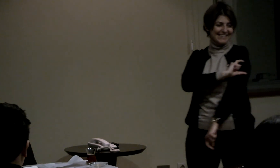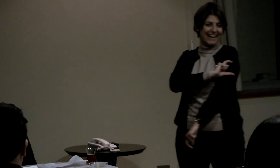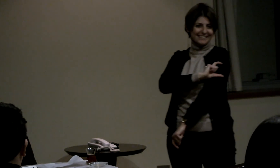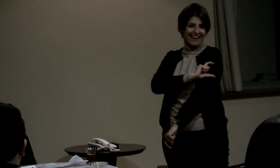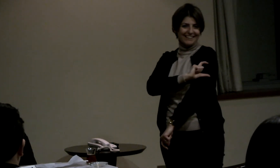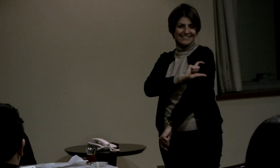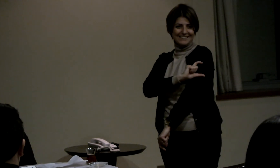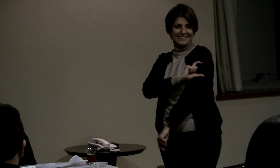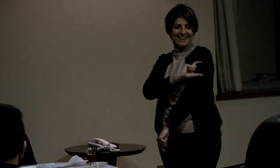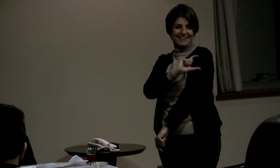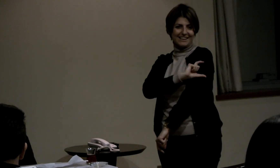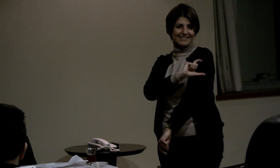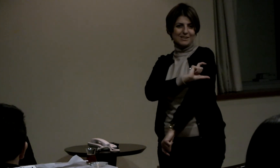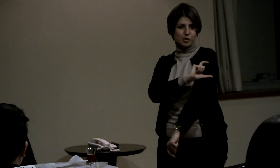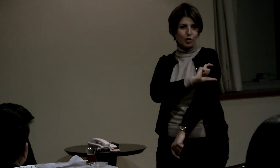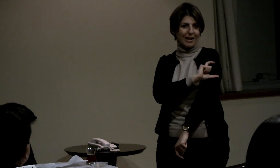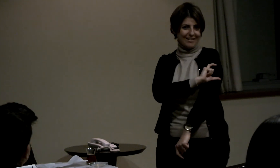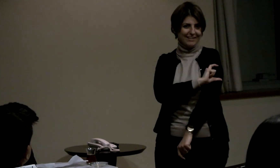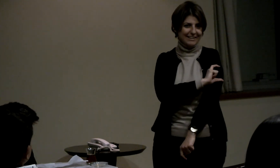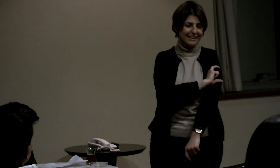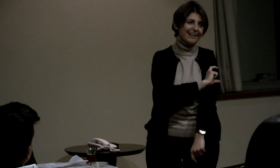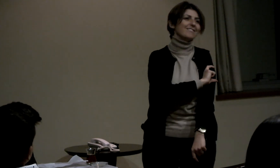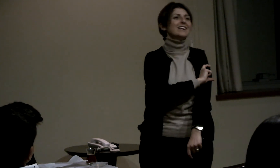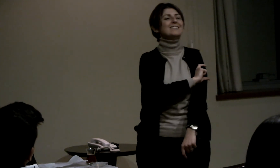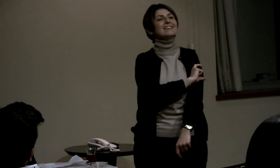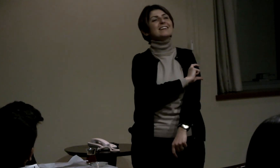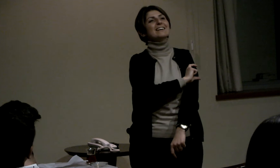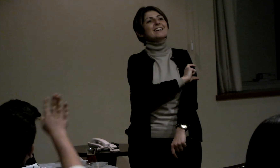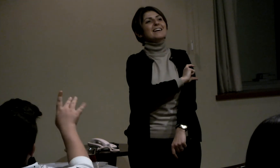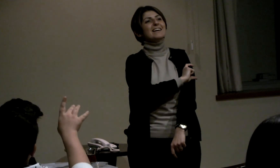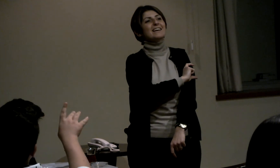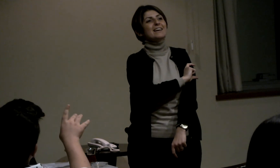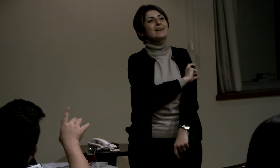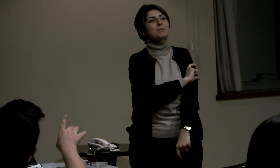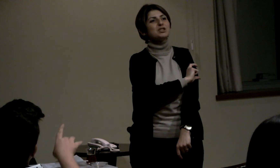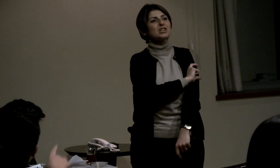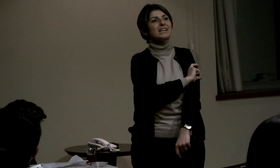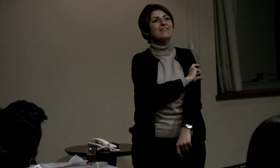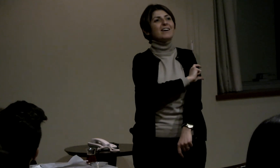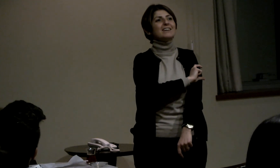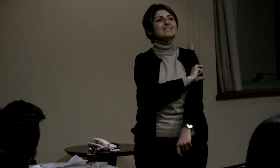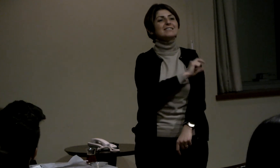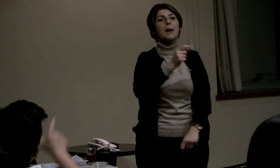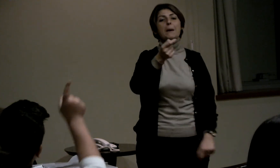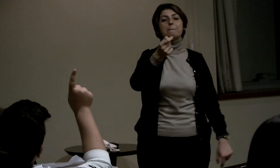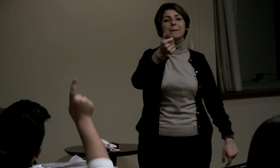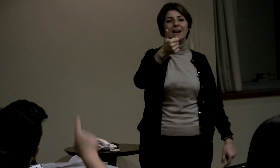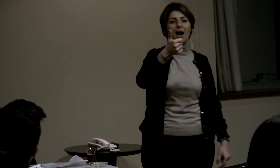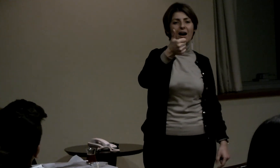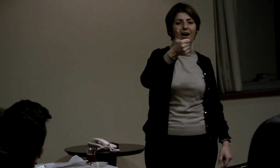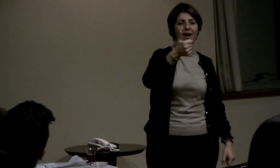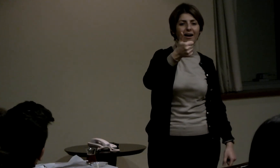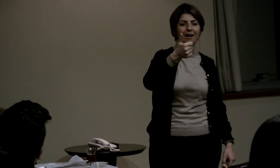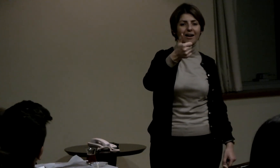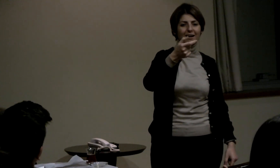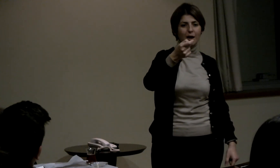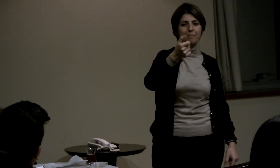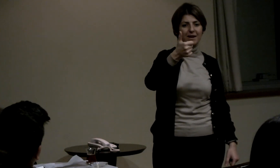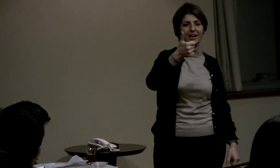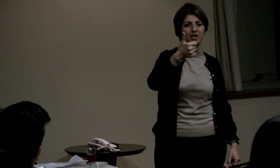Yanda, aynen. Soda, evet. Başka ne var? Bira. Kapağını